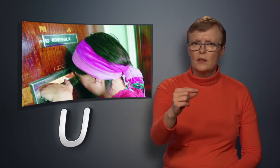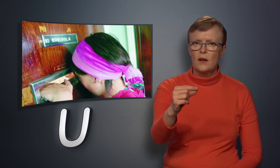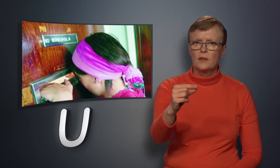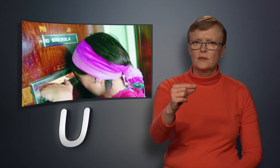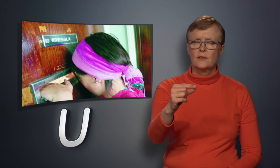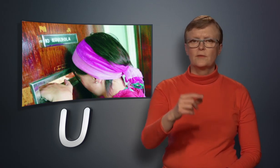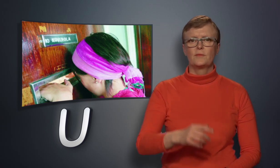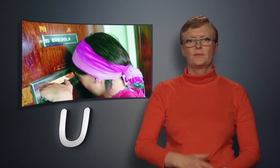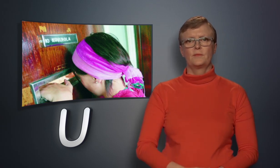Utelias.